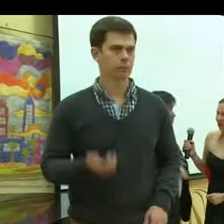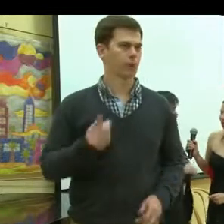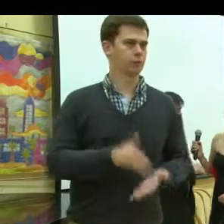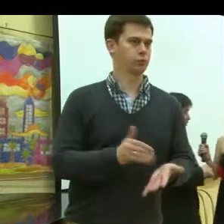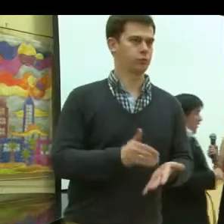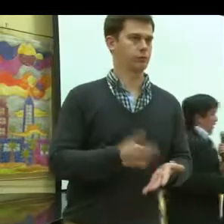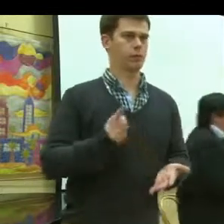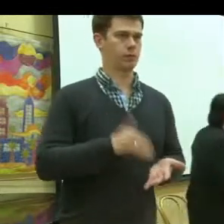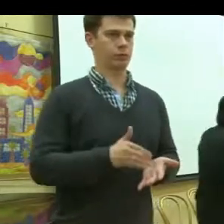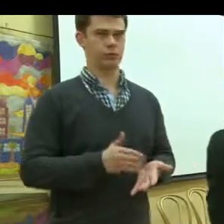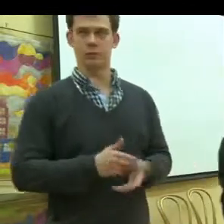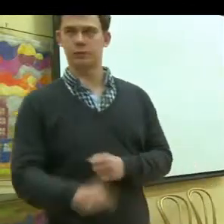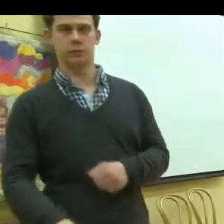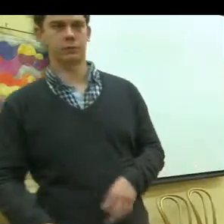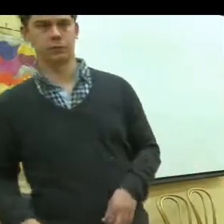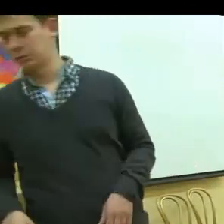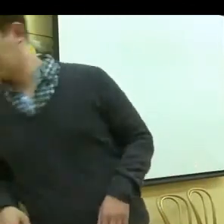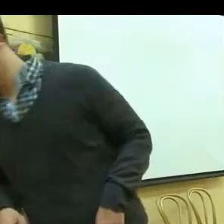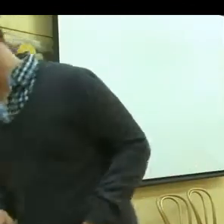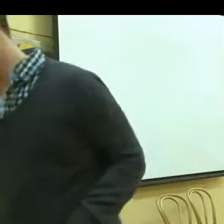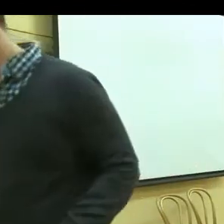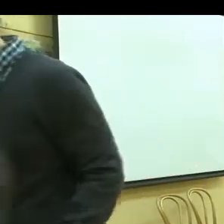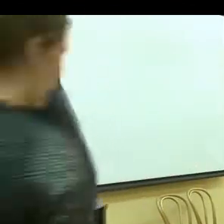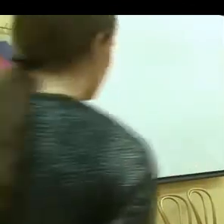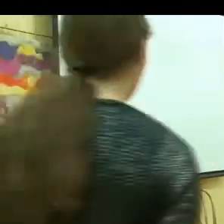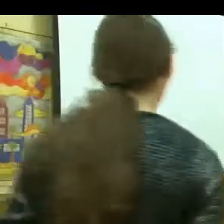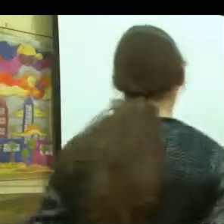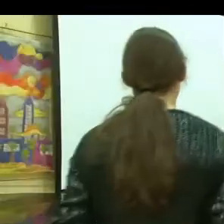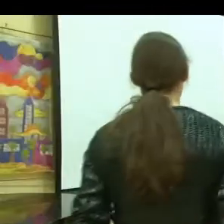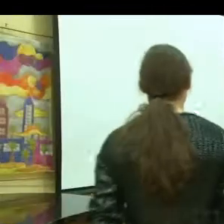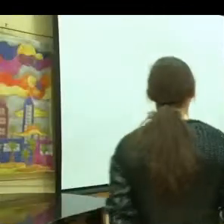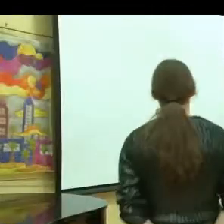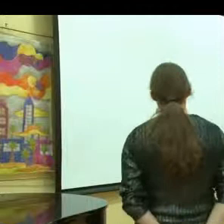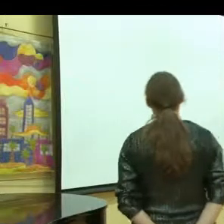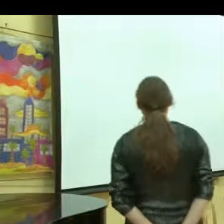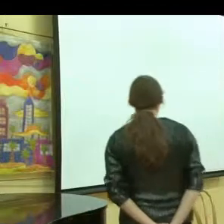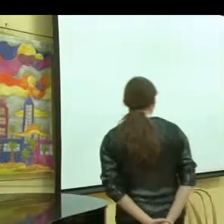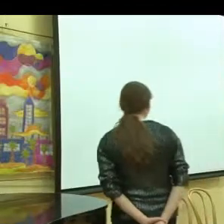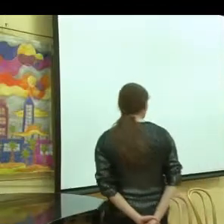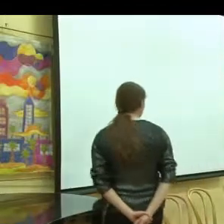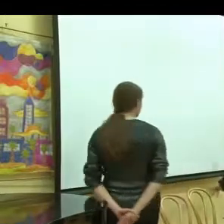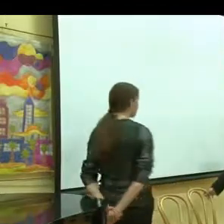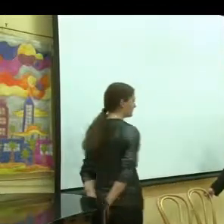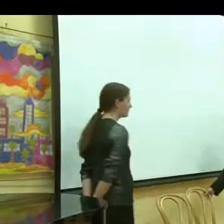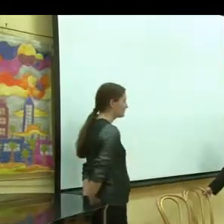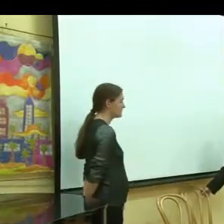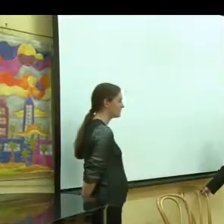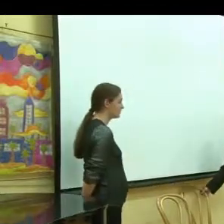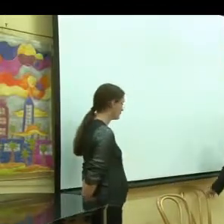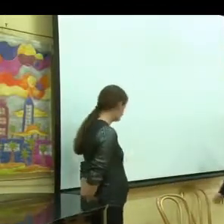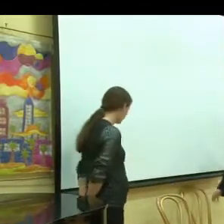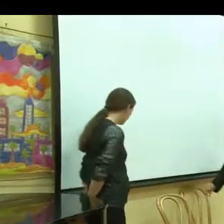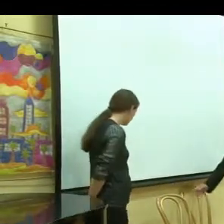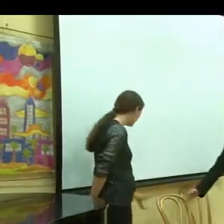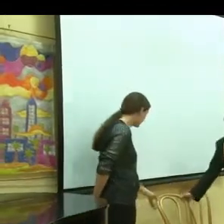recomiendo algo. Sí, es tango milonga. Tak, tango milonga tak naprawdę, czyli taki styl właśnie związany z tangiem. Muzyka jest